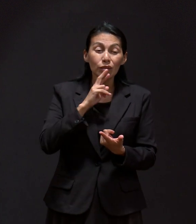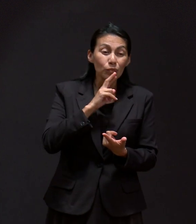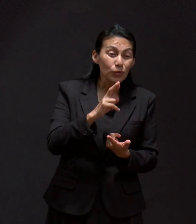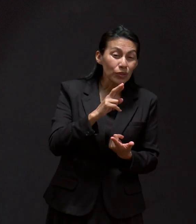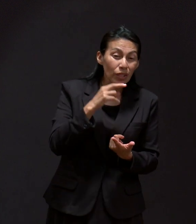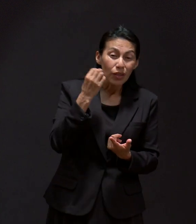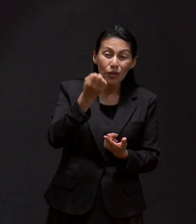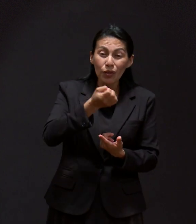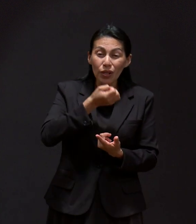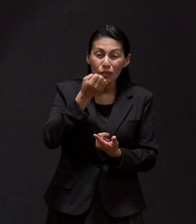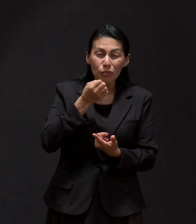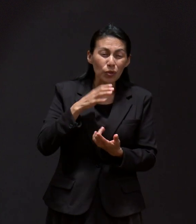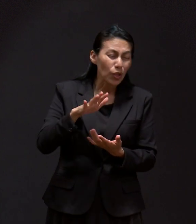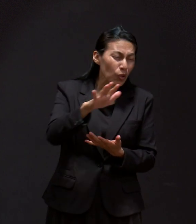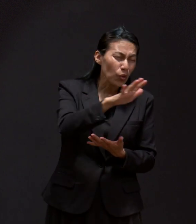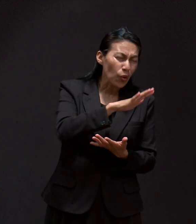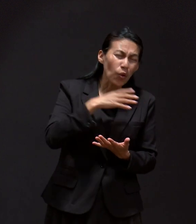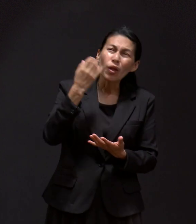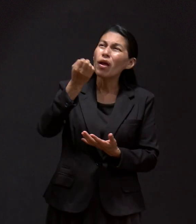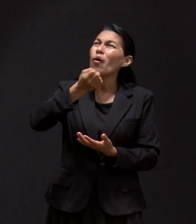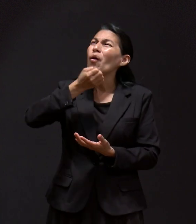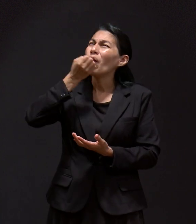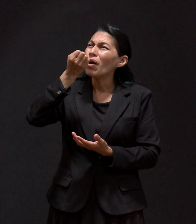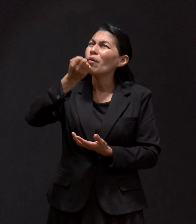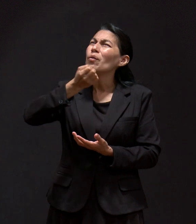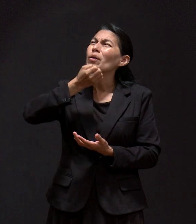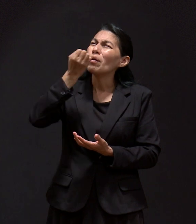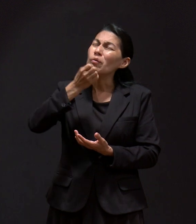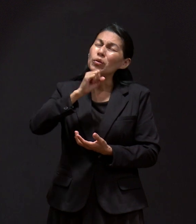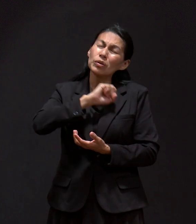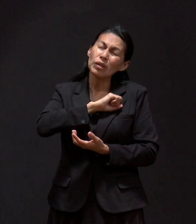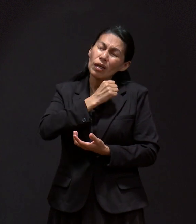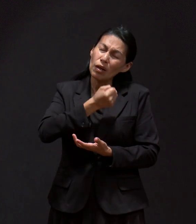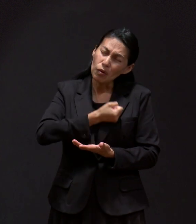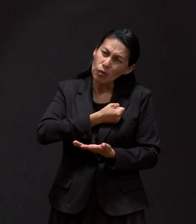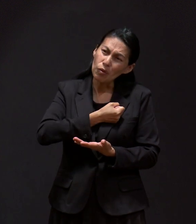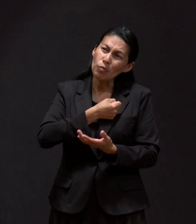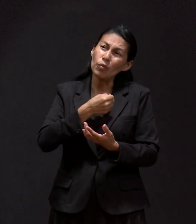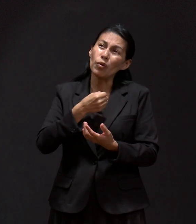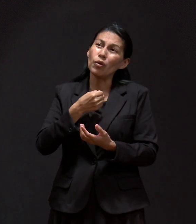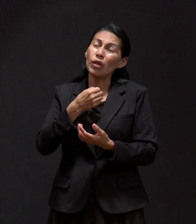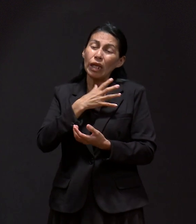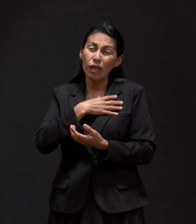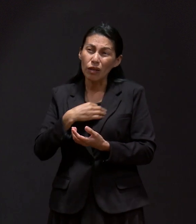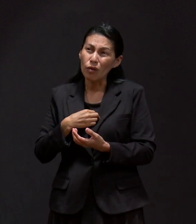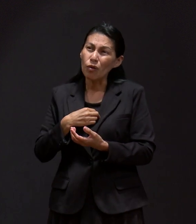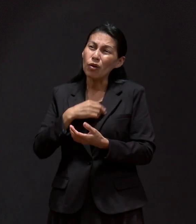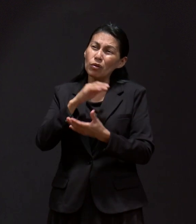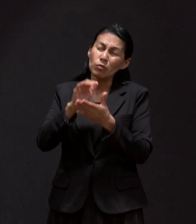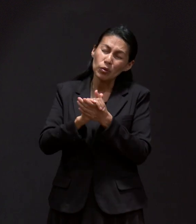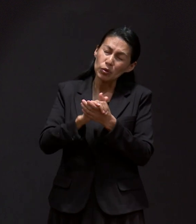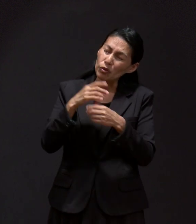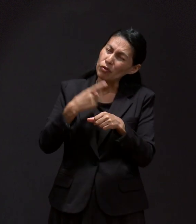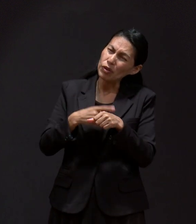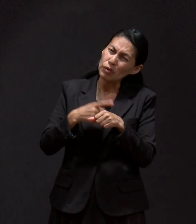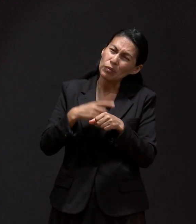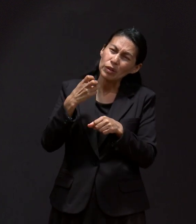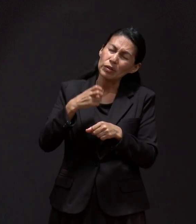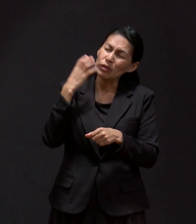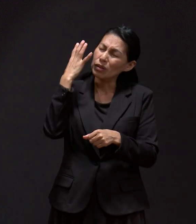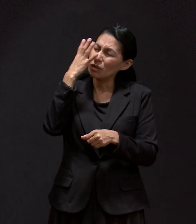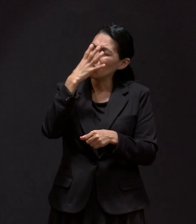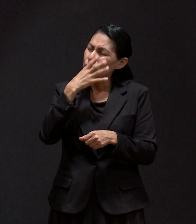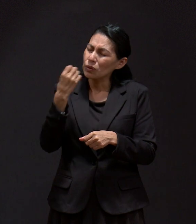recibieron la respuesta de oración que todas clamamos por salud por la enfermedad de uno por un esposo enfermo